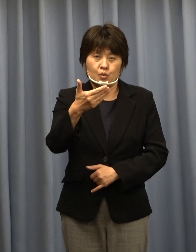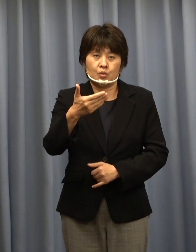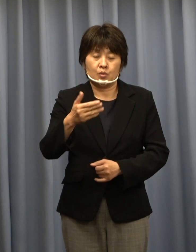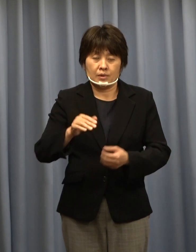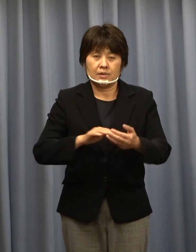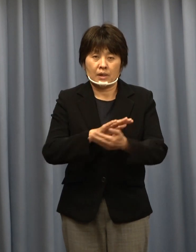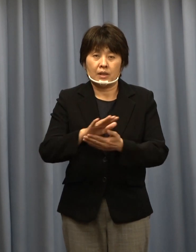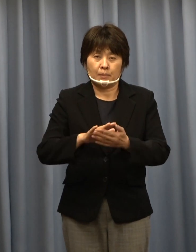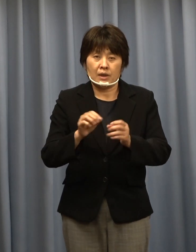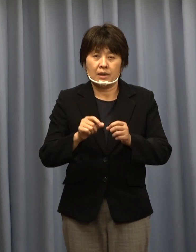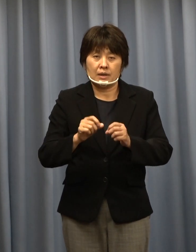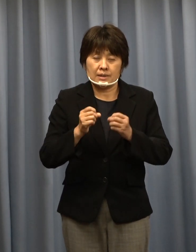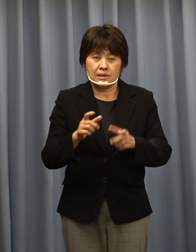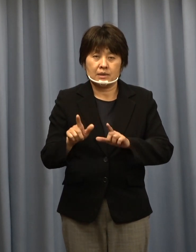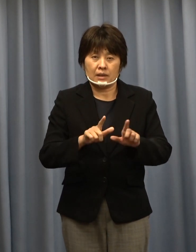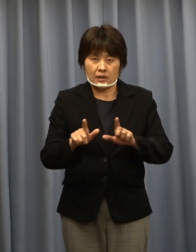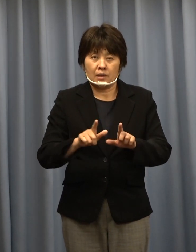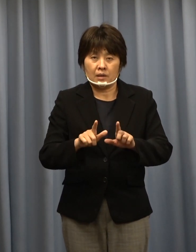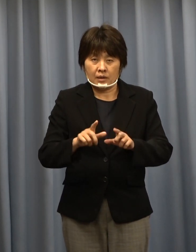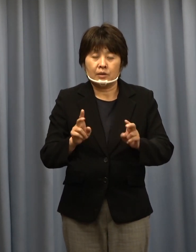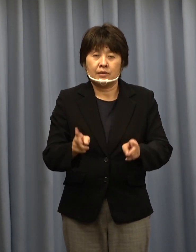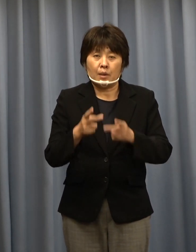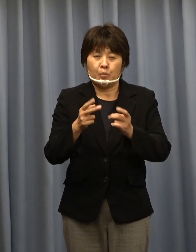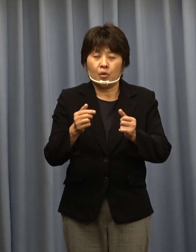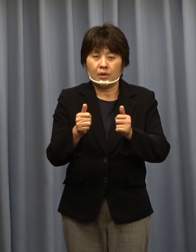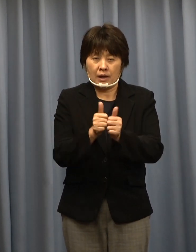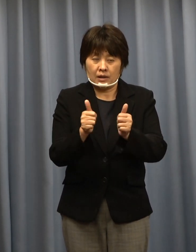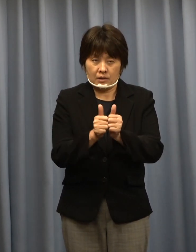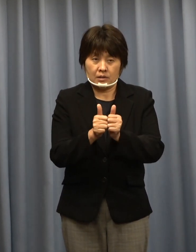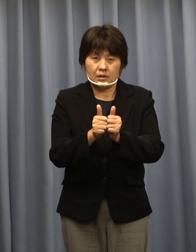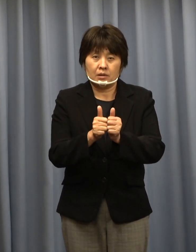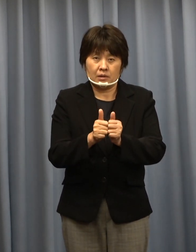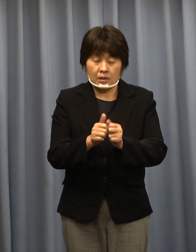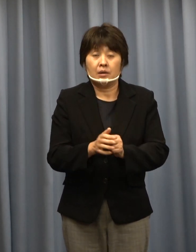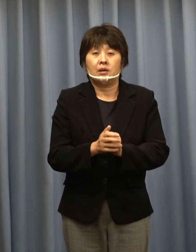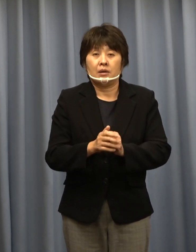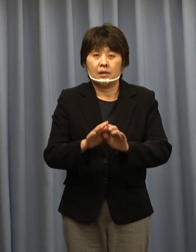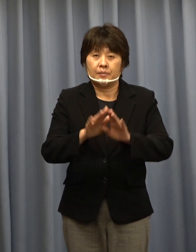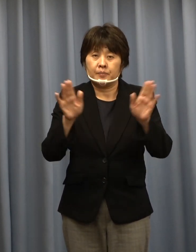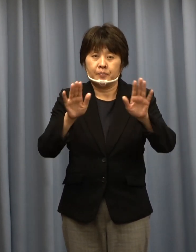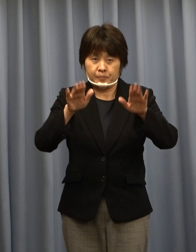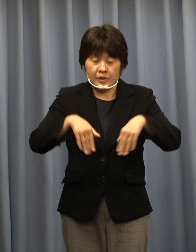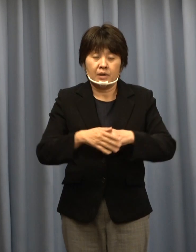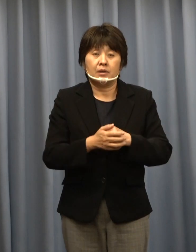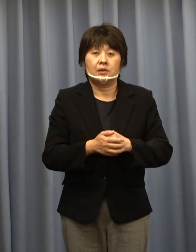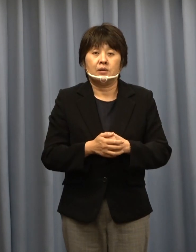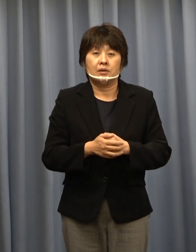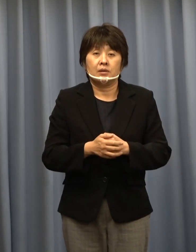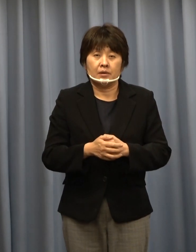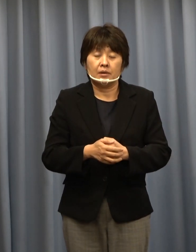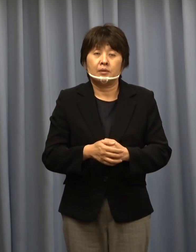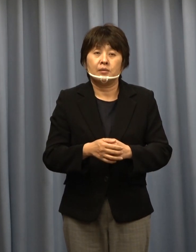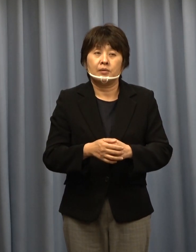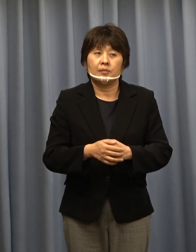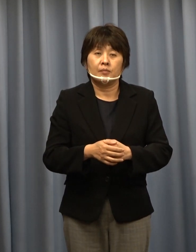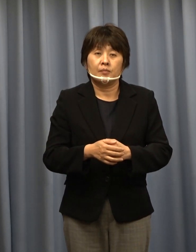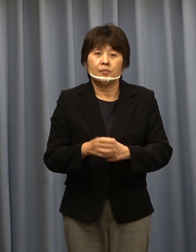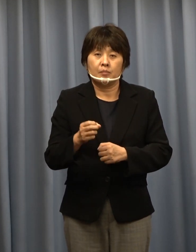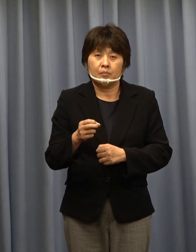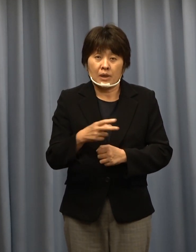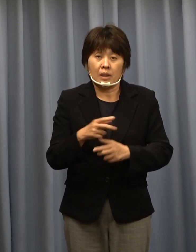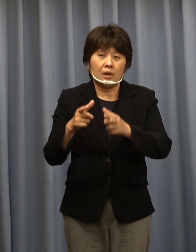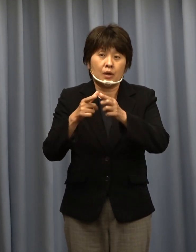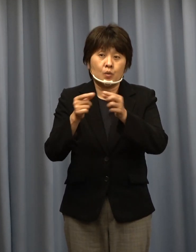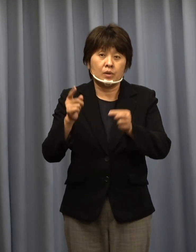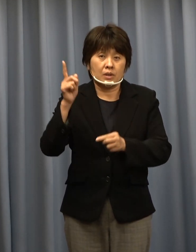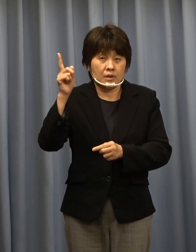玉県新型感染症専門家会合が開催をされました。そのことおよび、国に